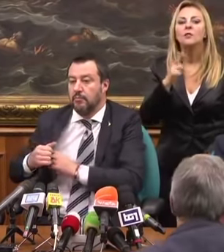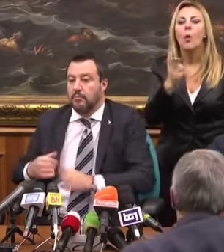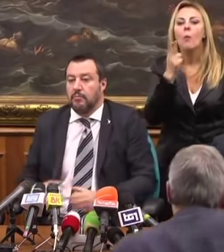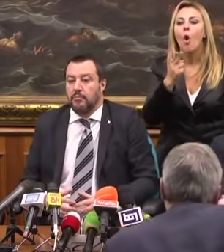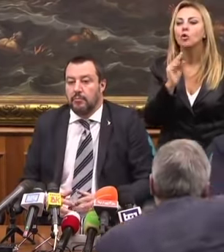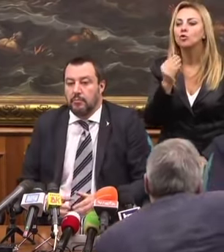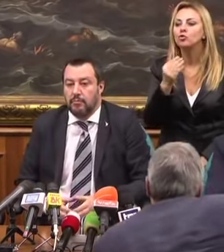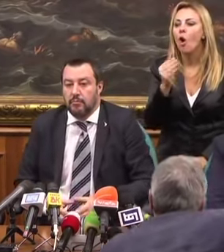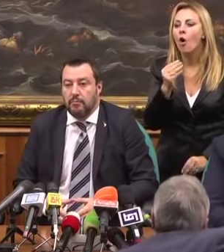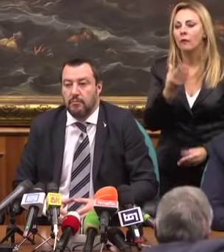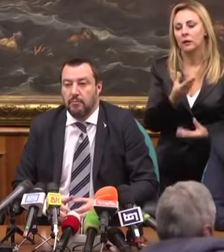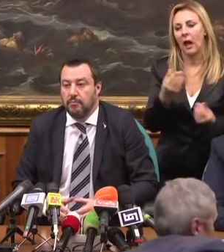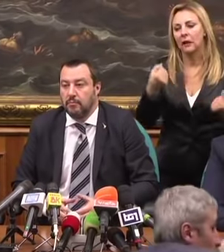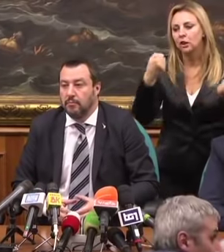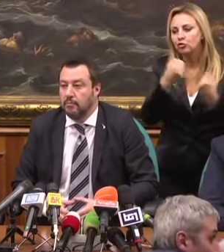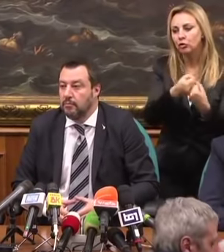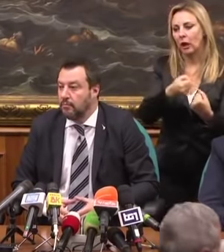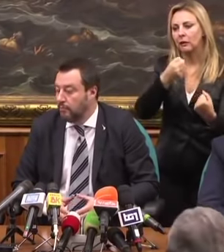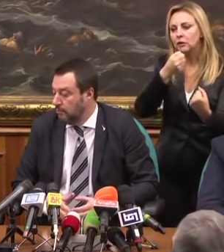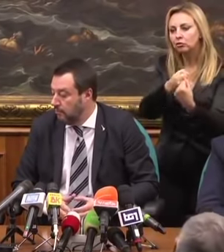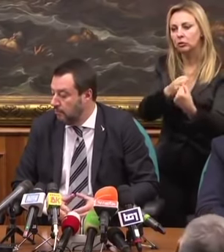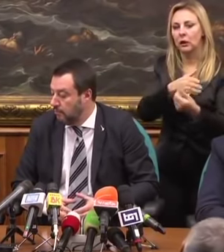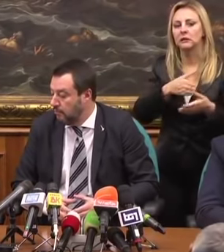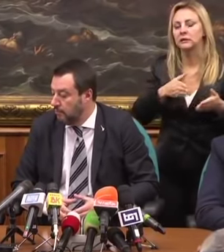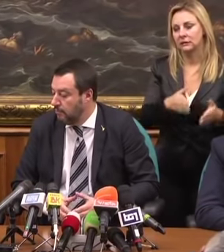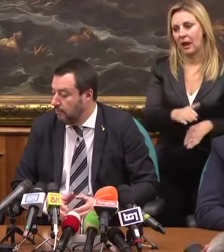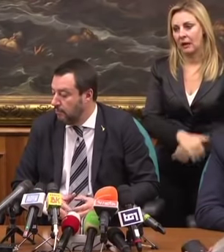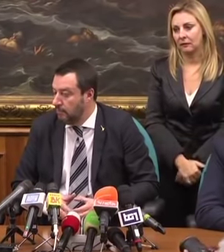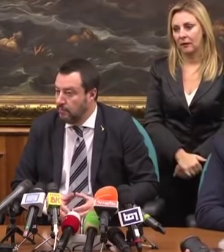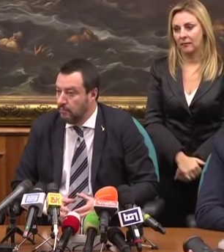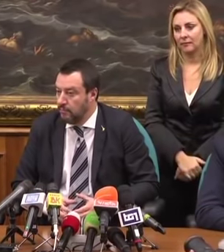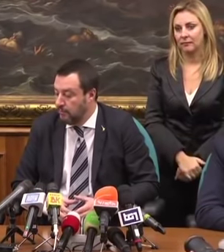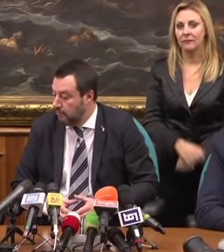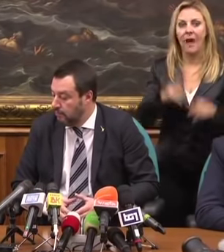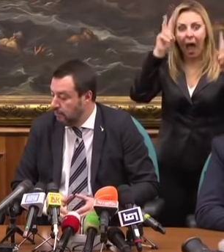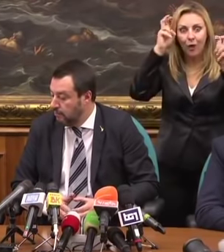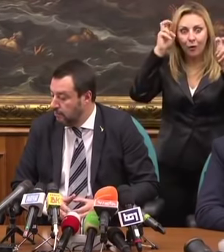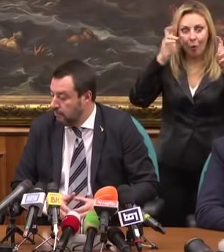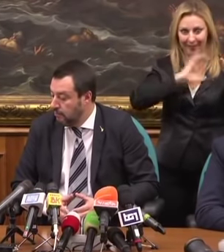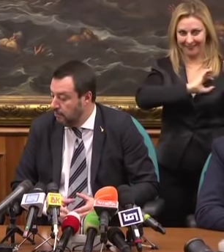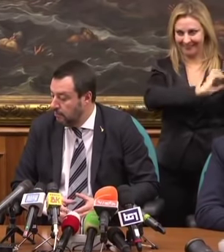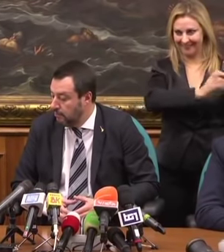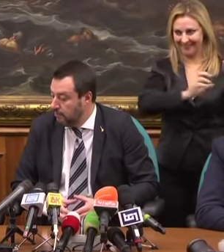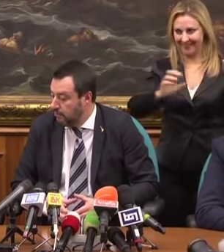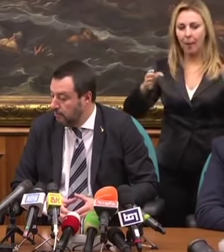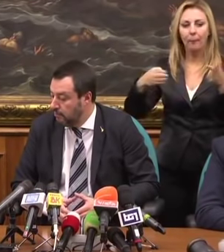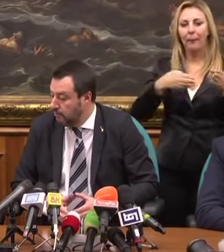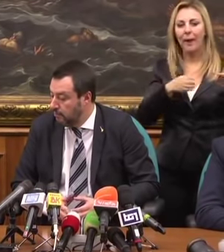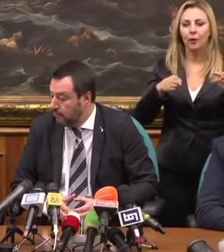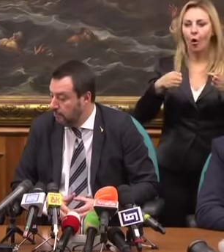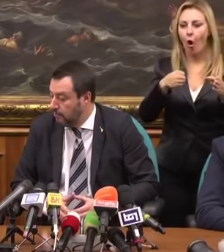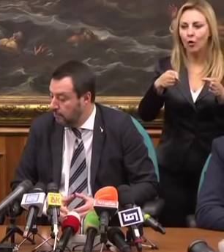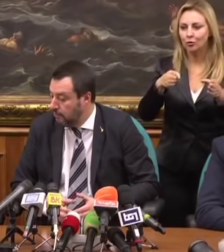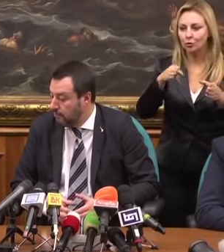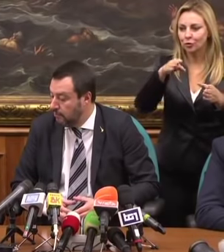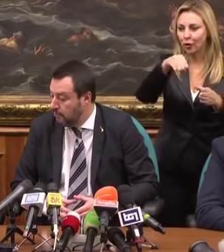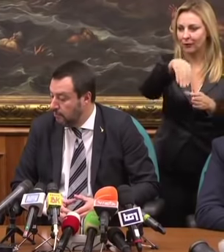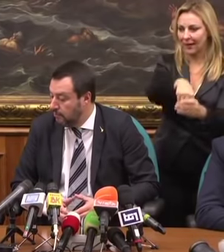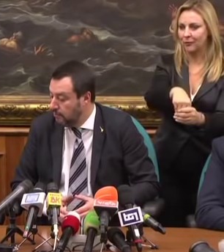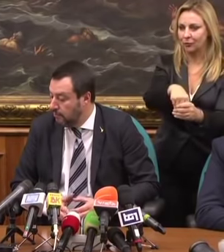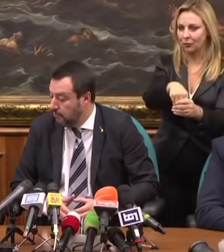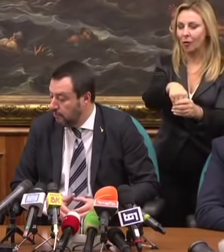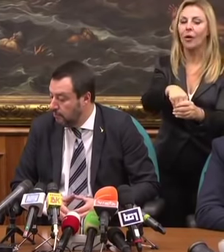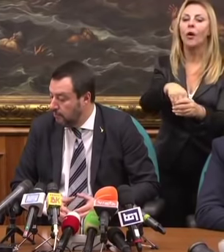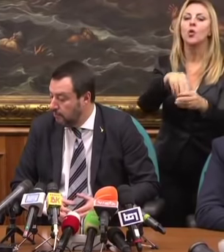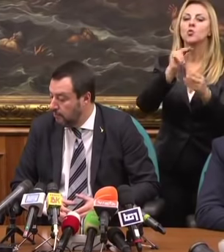giovanile sono proprio gli incidenti sulla strada. Andremo a riprendere questi temi attraverso un percorso che verrà, ripeto,